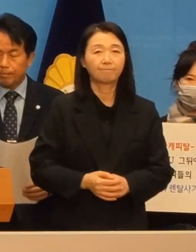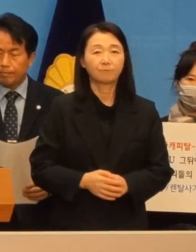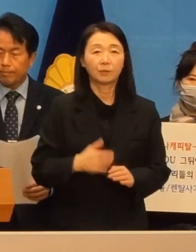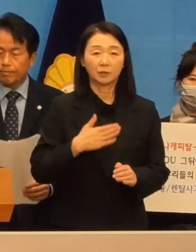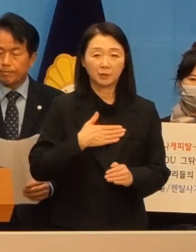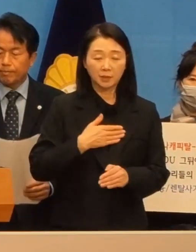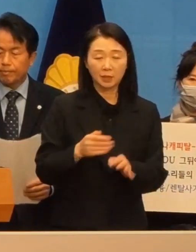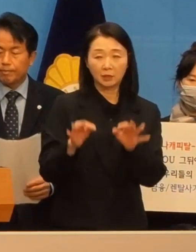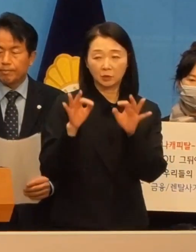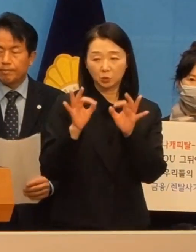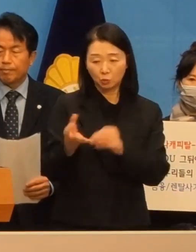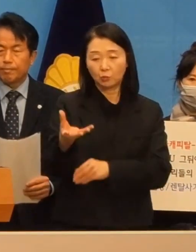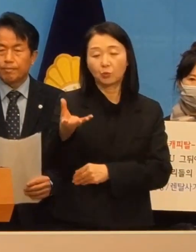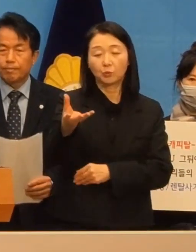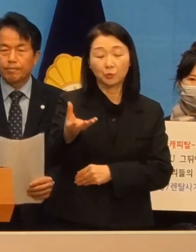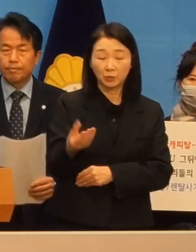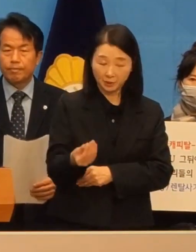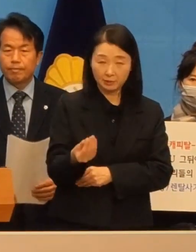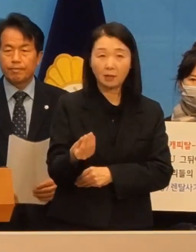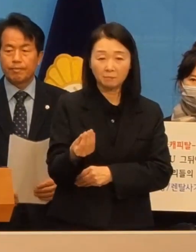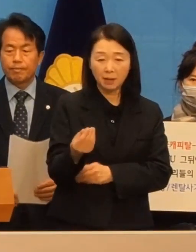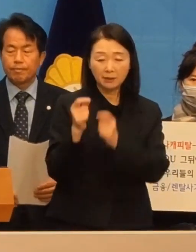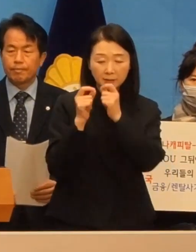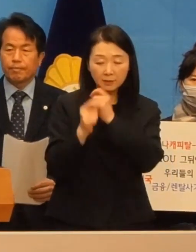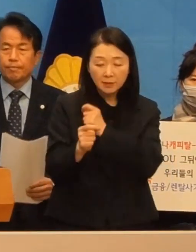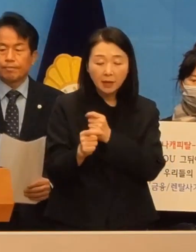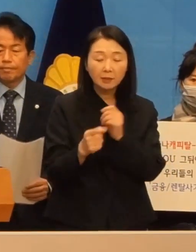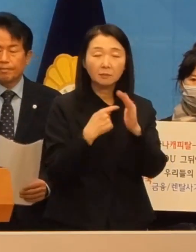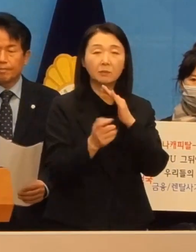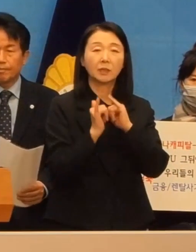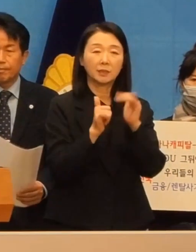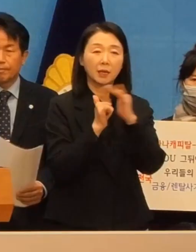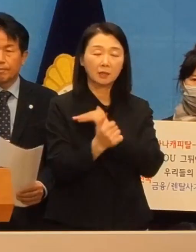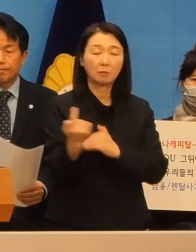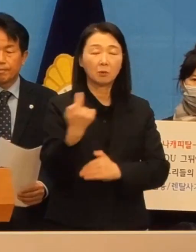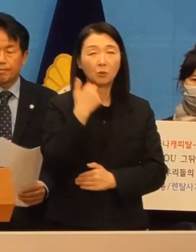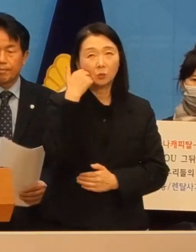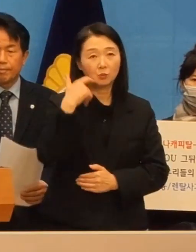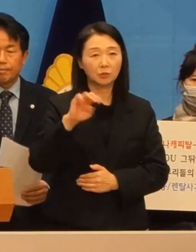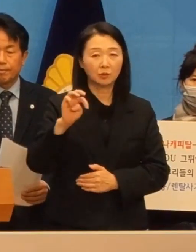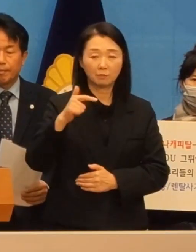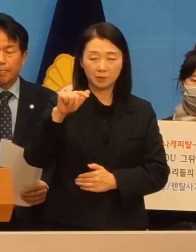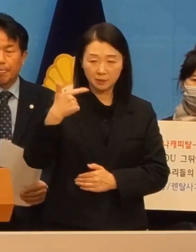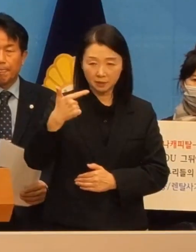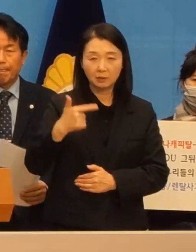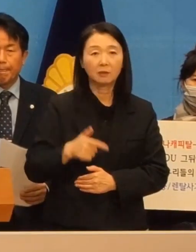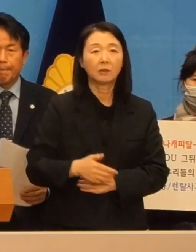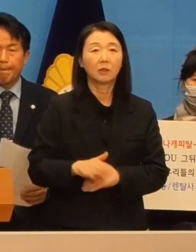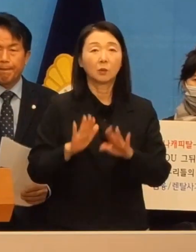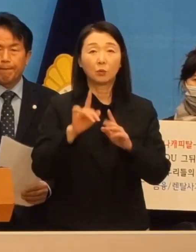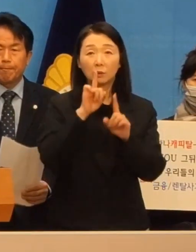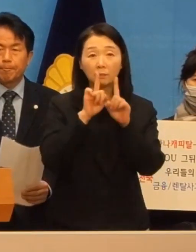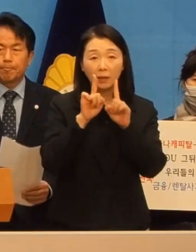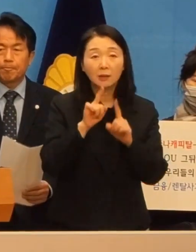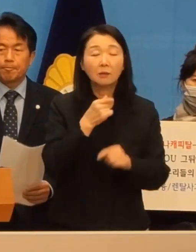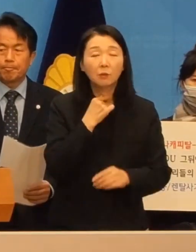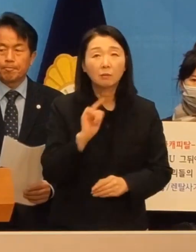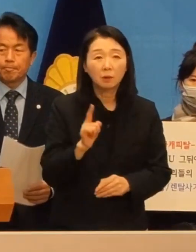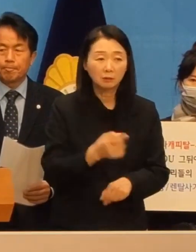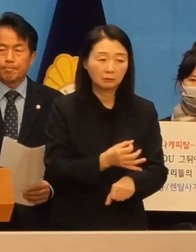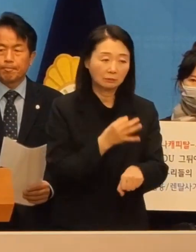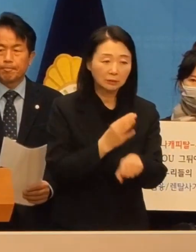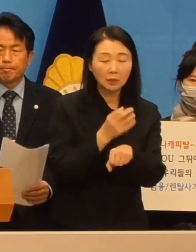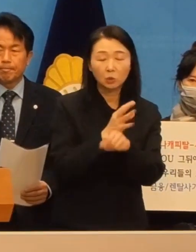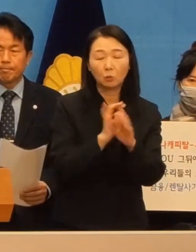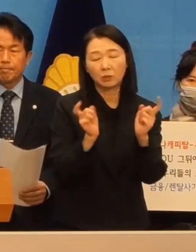금융 렌탈 사기 팩토링 피해자들을 대표해 이 자리에 나온 서미진입니다. 오늘 제가 드리는 말씀은 단순한 소비자